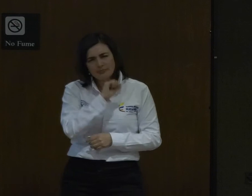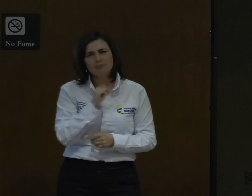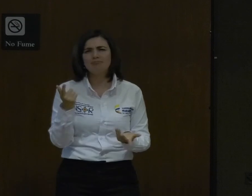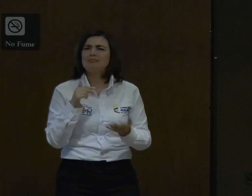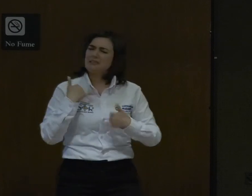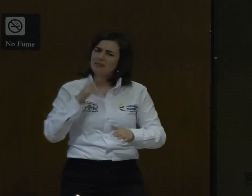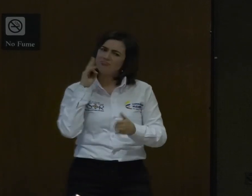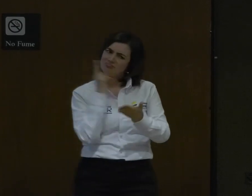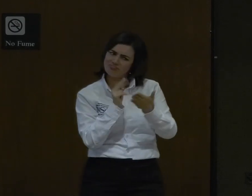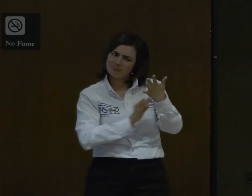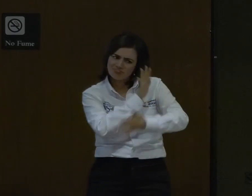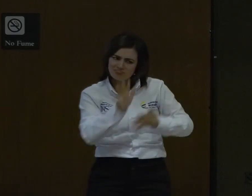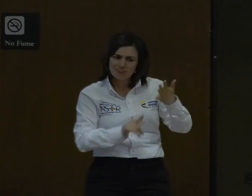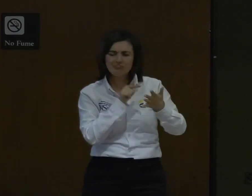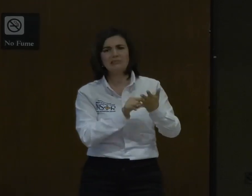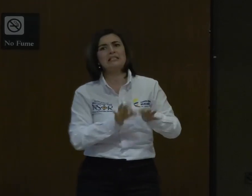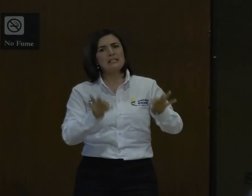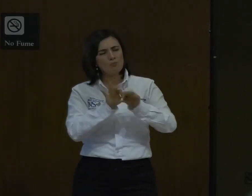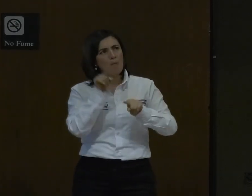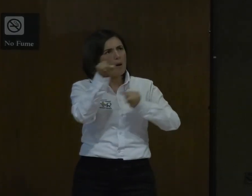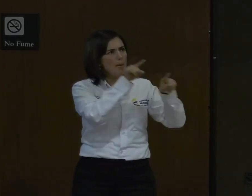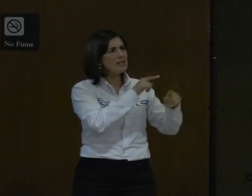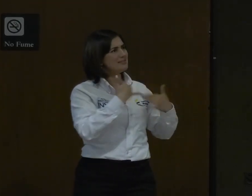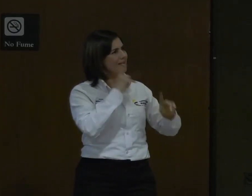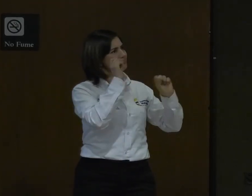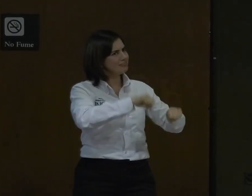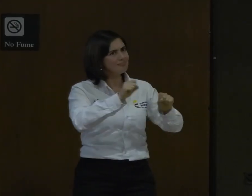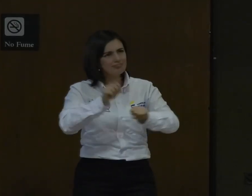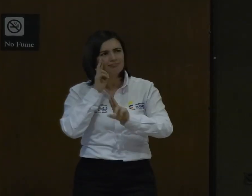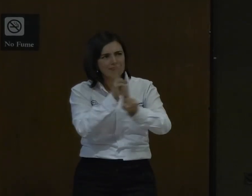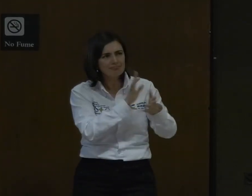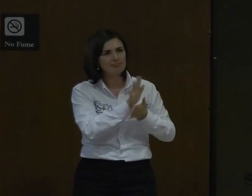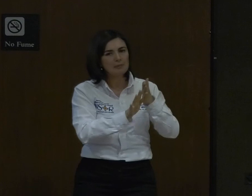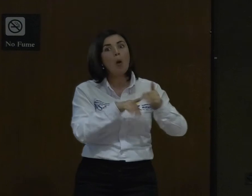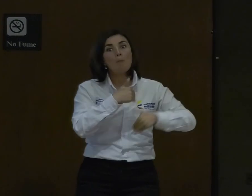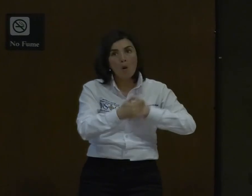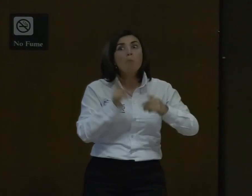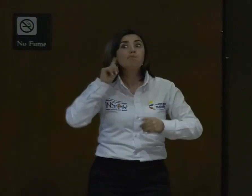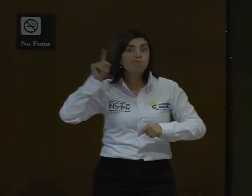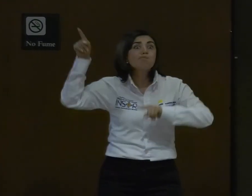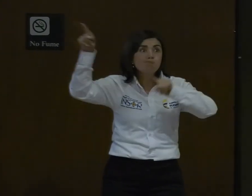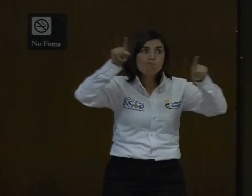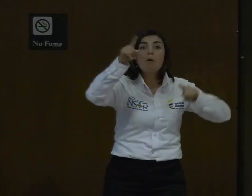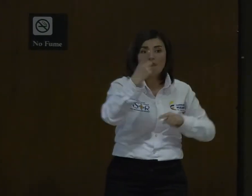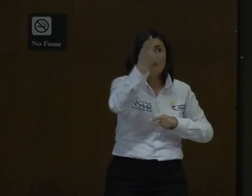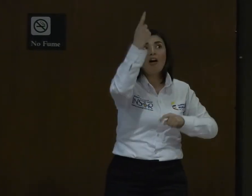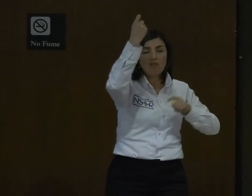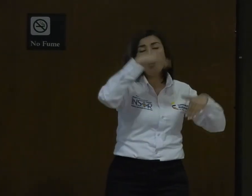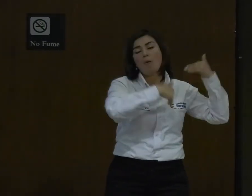al reconocimiento de las lenguas de señas, que es un reconocimiento paulatino que sigue en